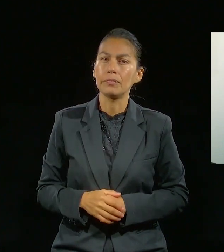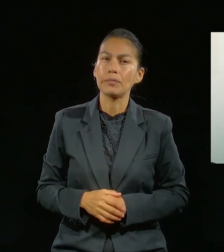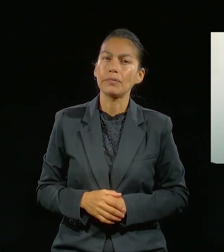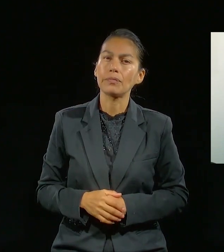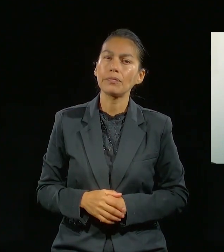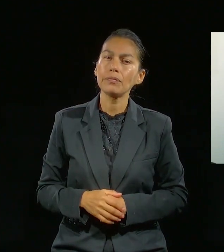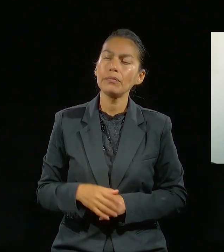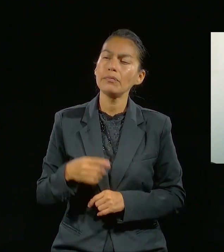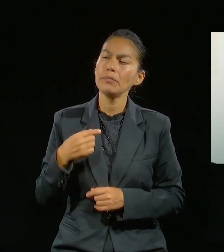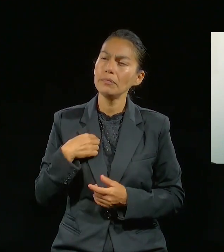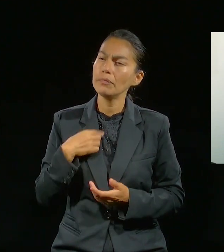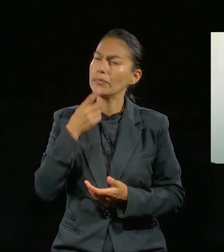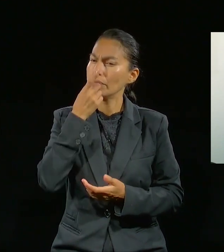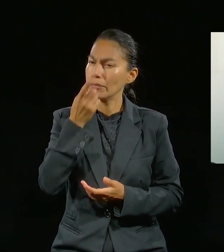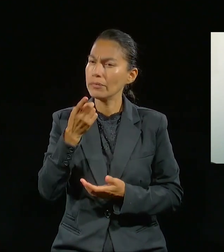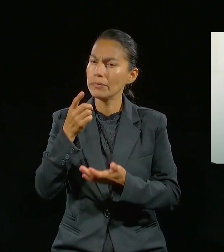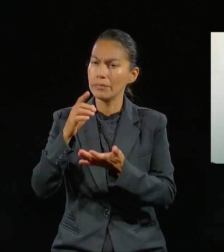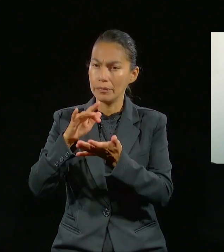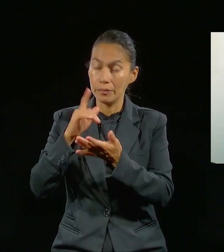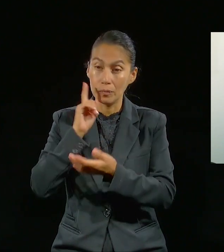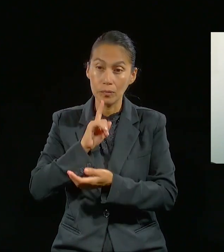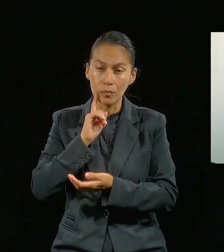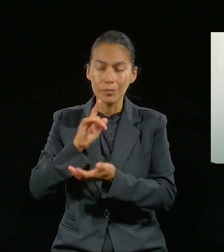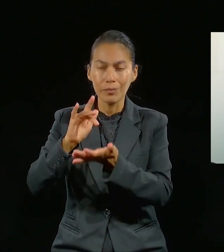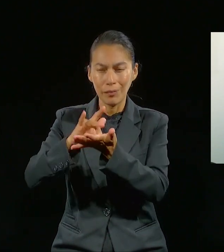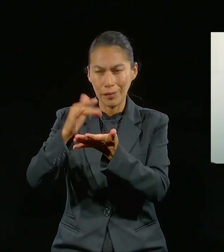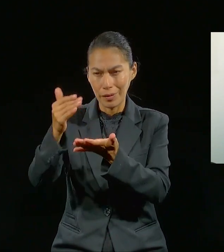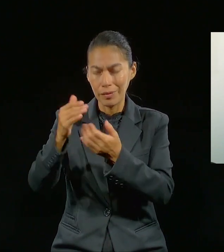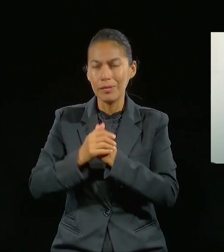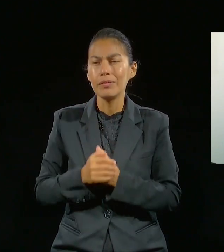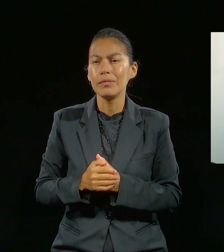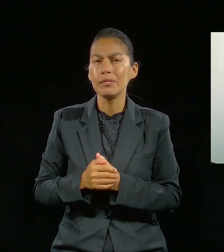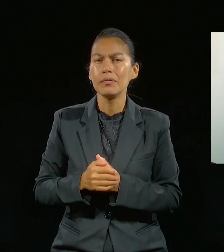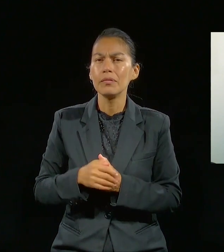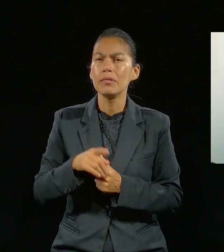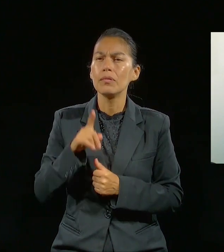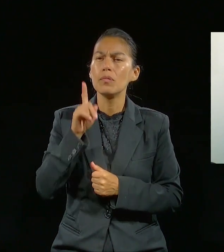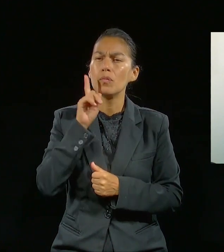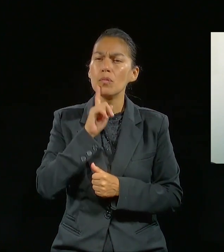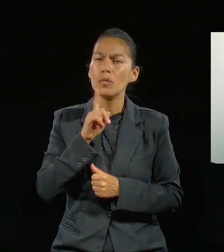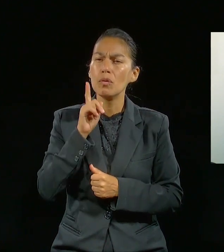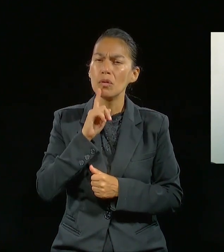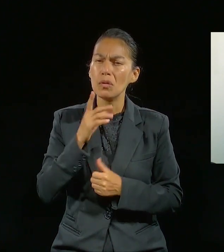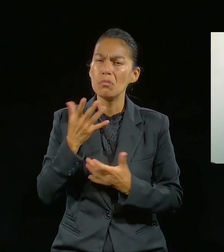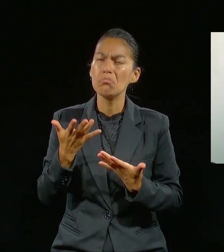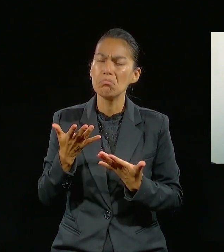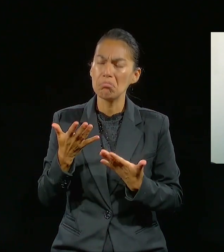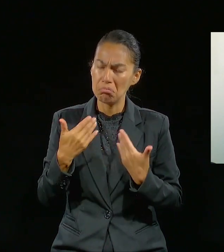ve esto, pero se lo hago como un agradecimiento a ella. Es una muchacha muy madura